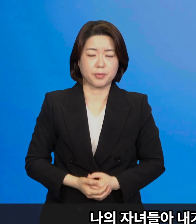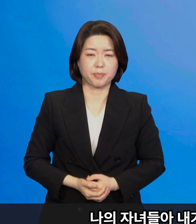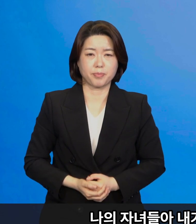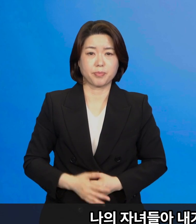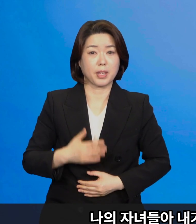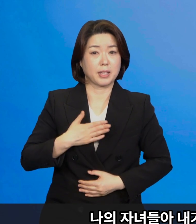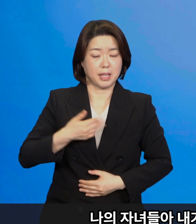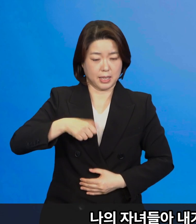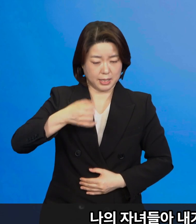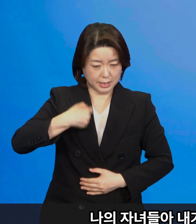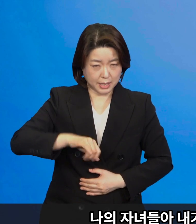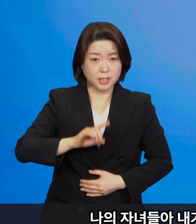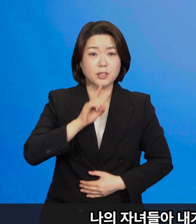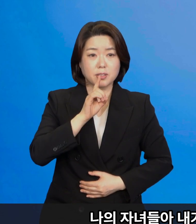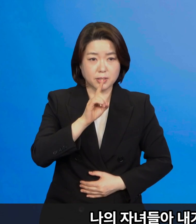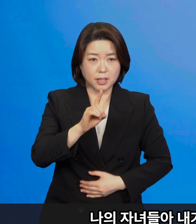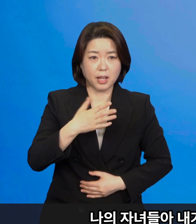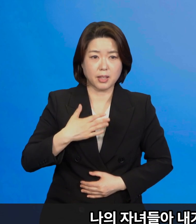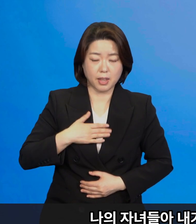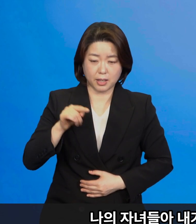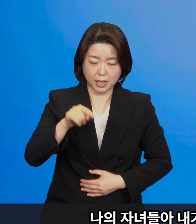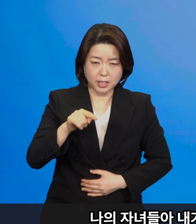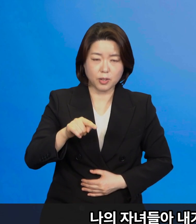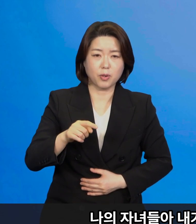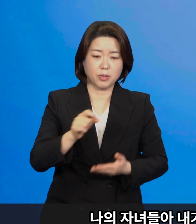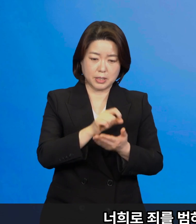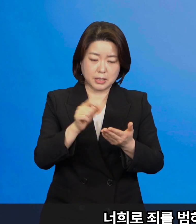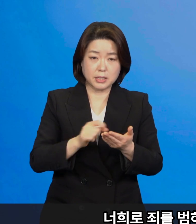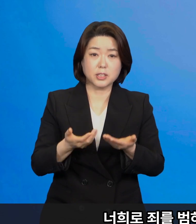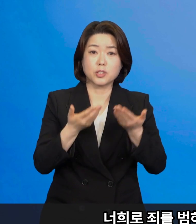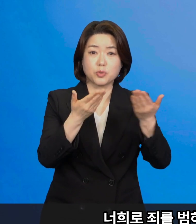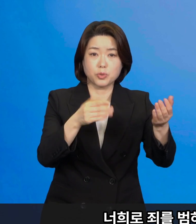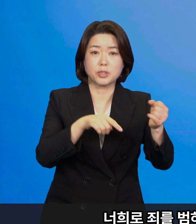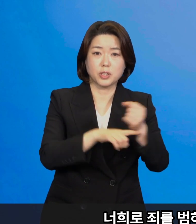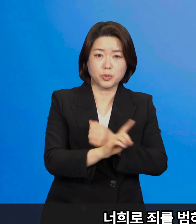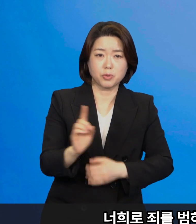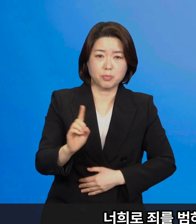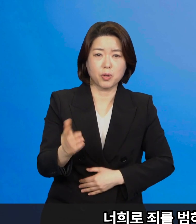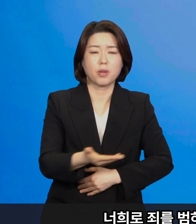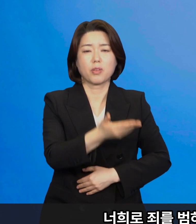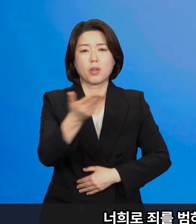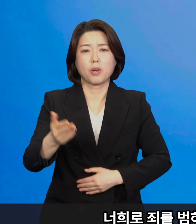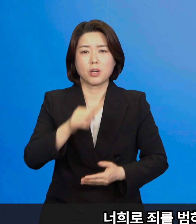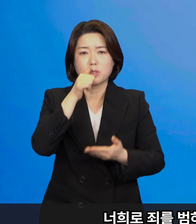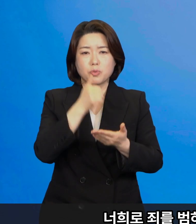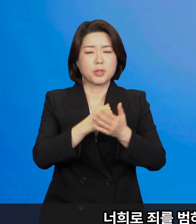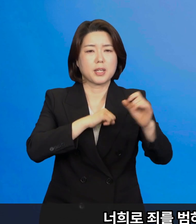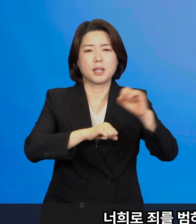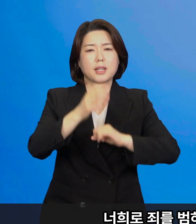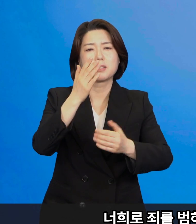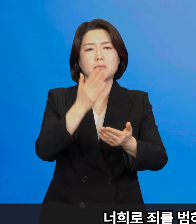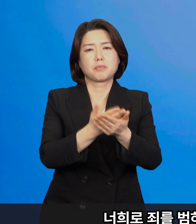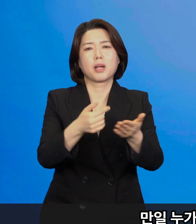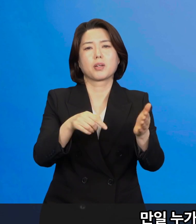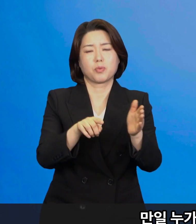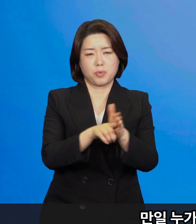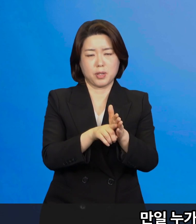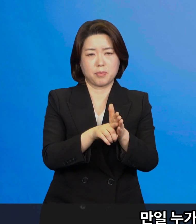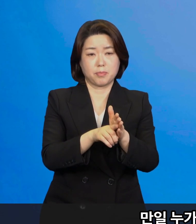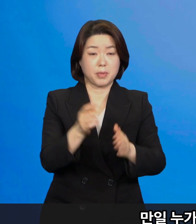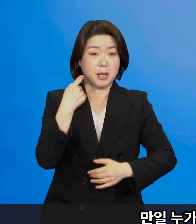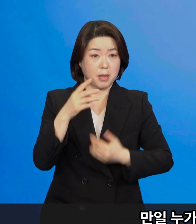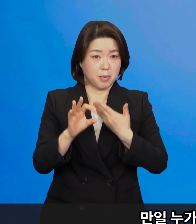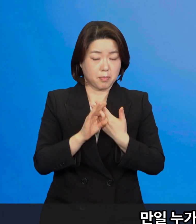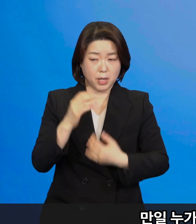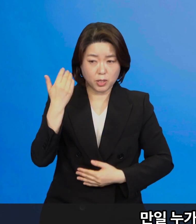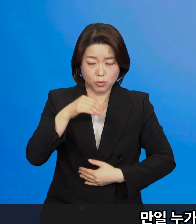나의 자녀들아, 내가 이것을 너희에게 쓰면 너희로 죄를 범하지 않게 하려 함이라. 만일 누가